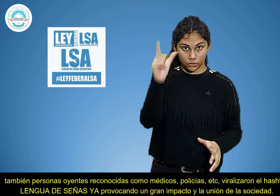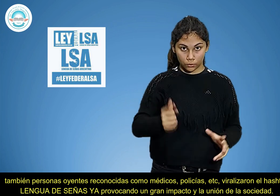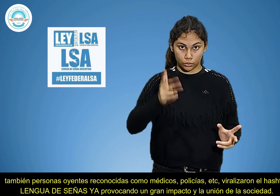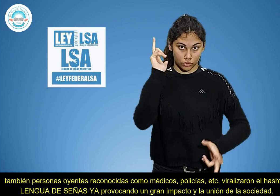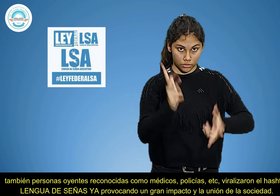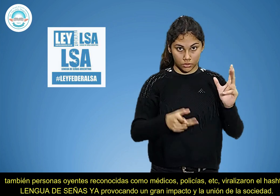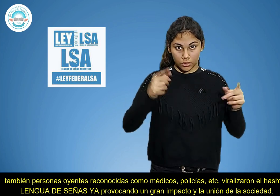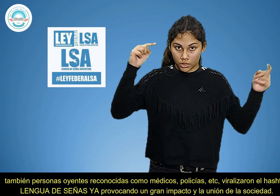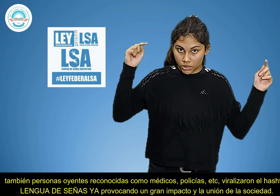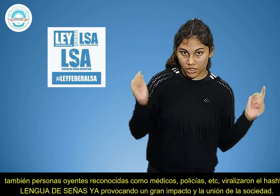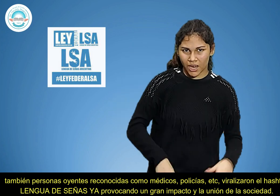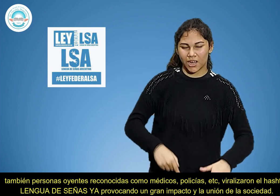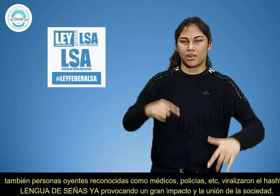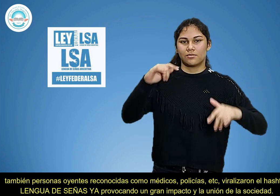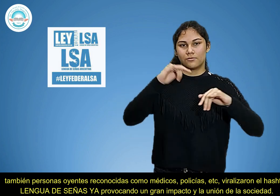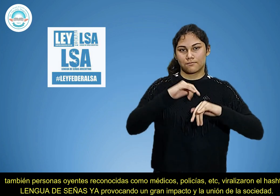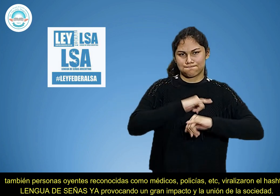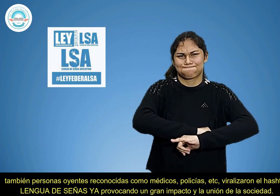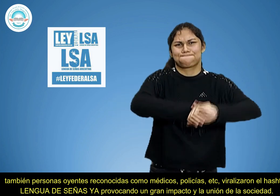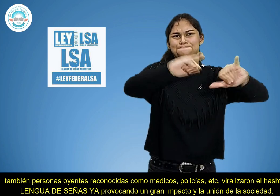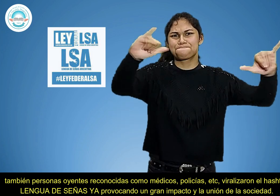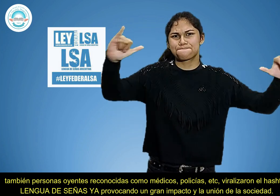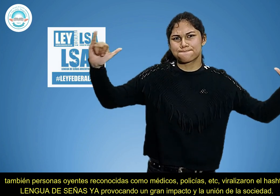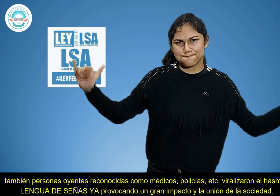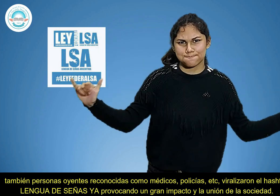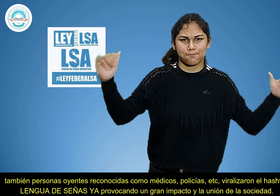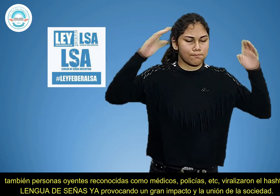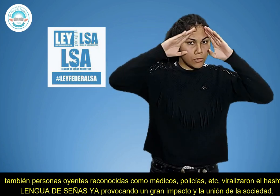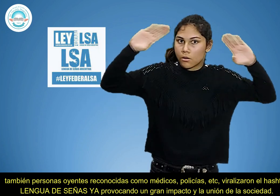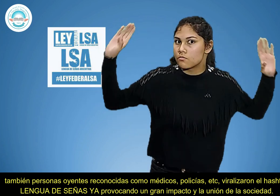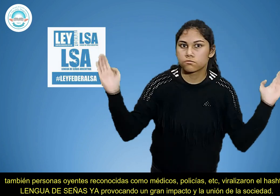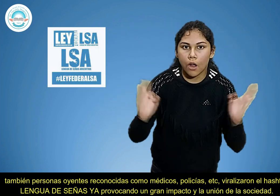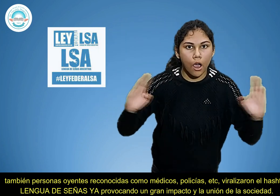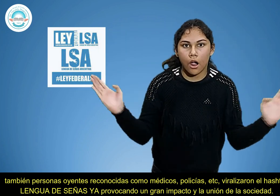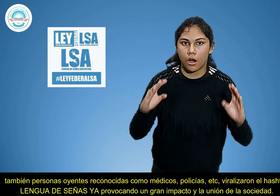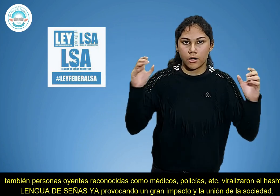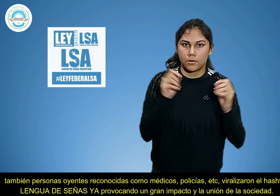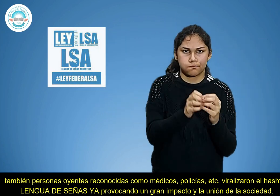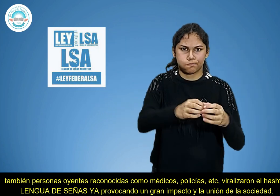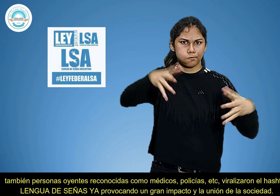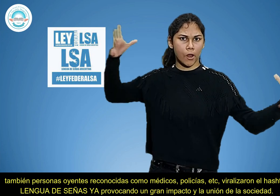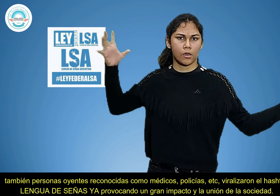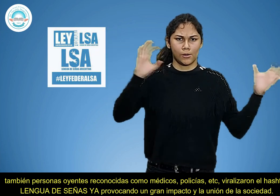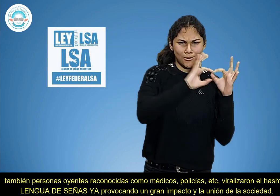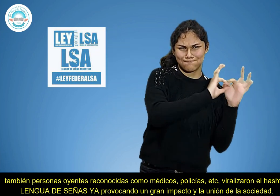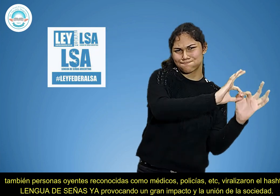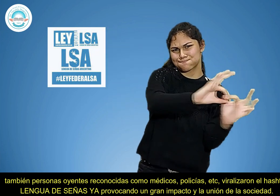el hashtag, Lengua de Señas ya, provocando un gran impacto y la unión de la